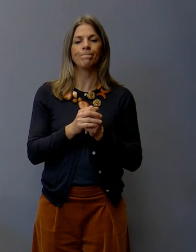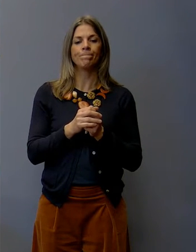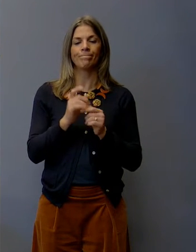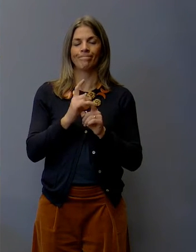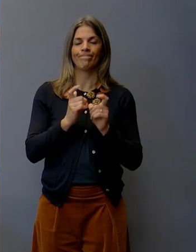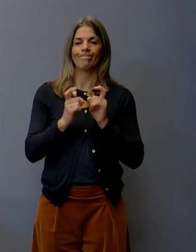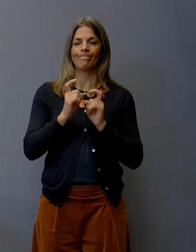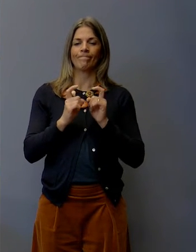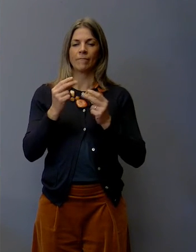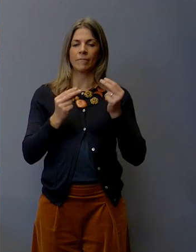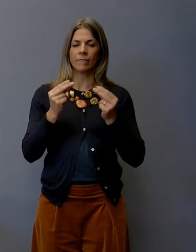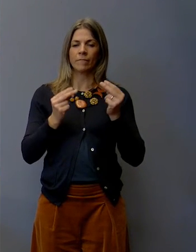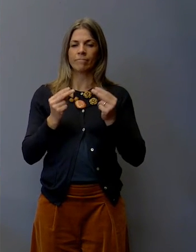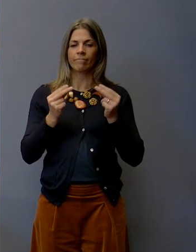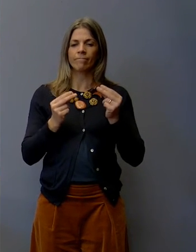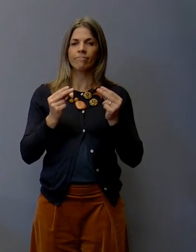pandolfo